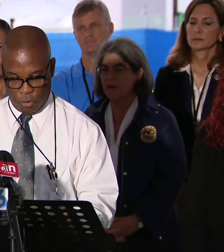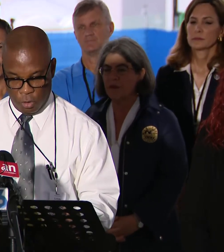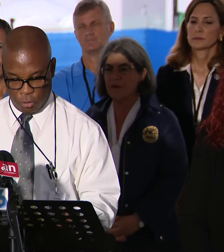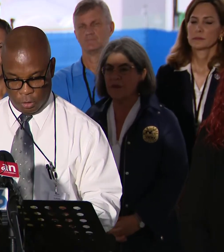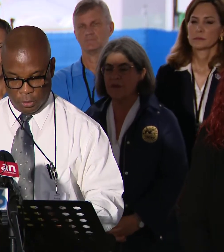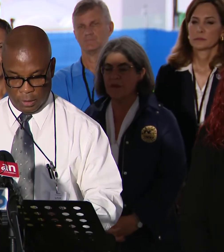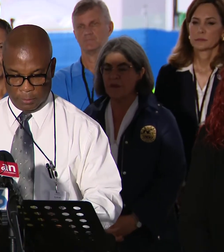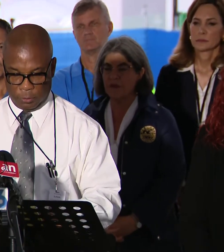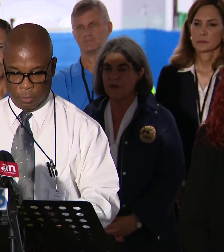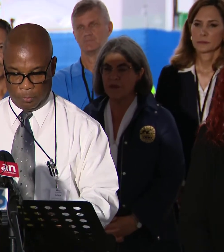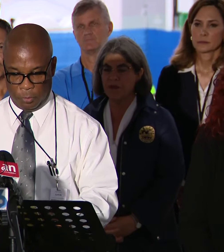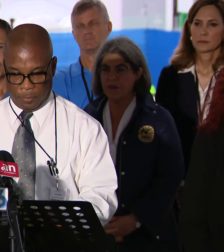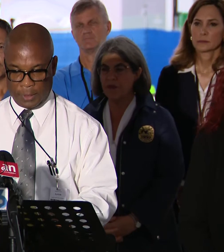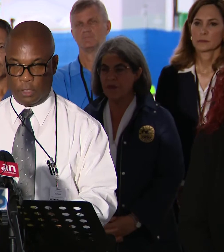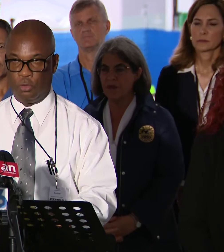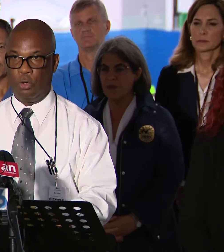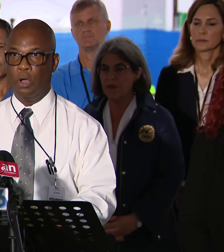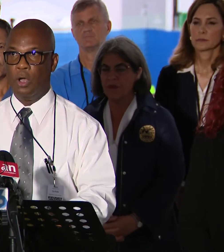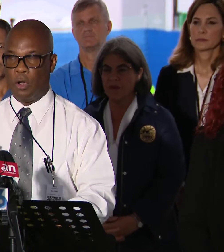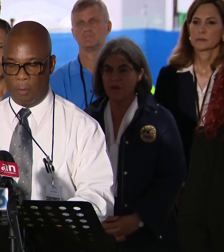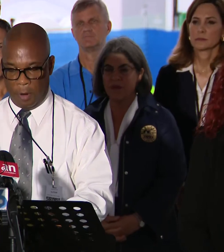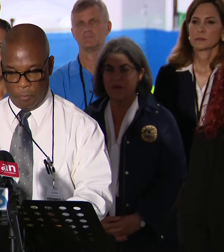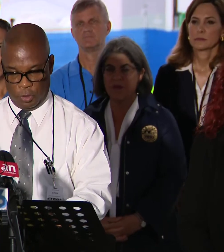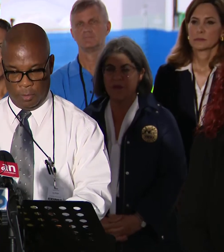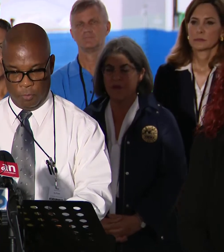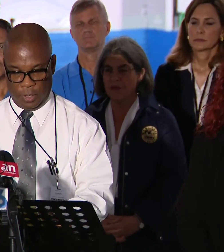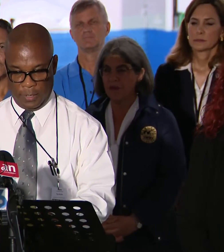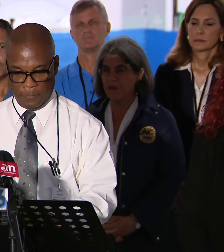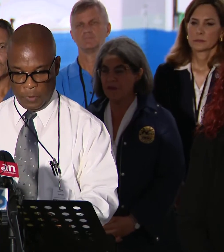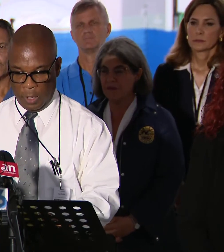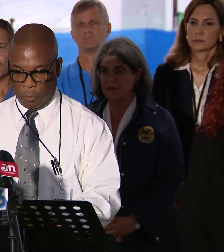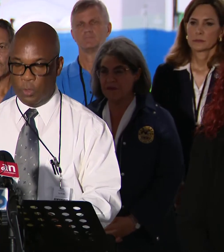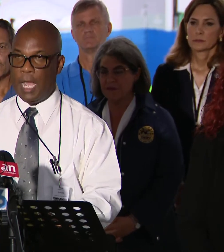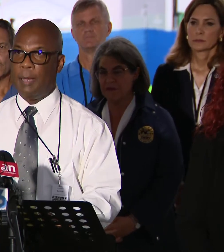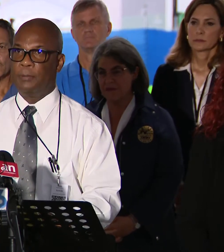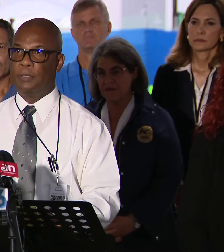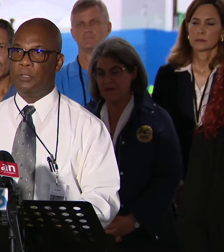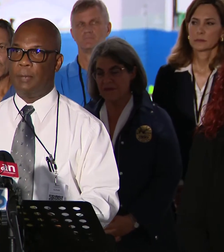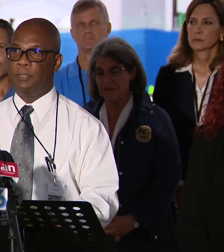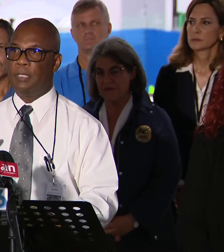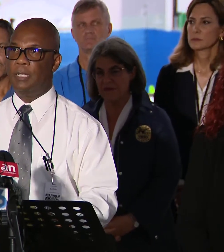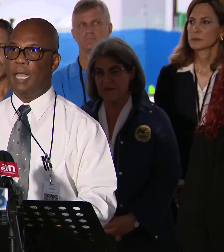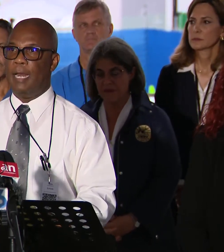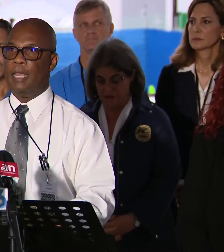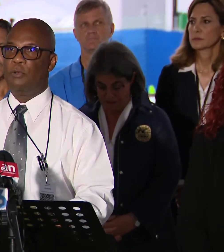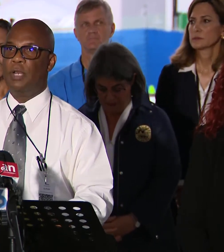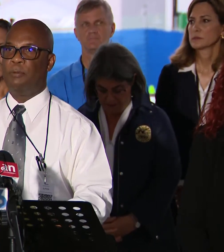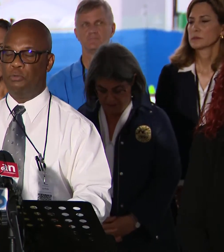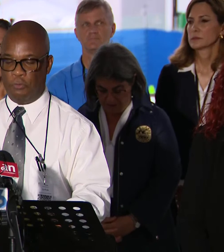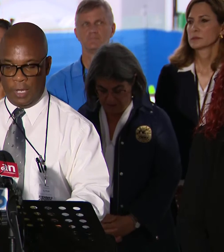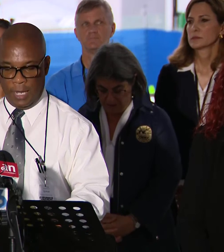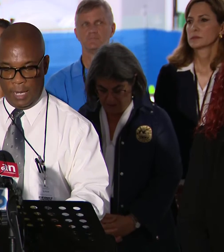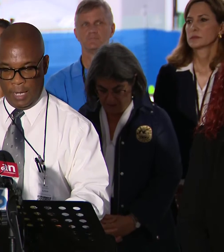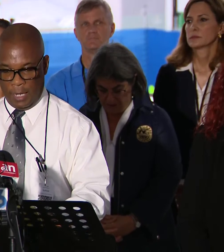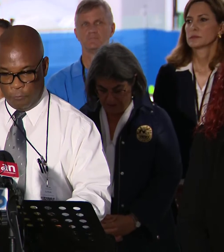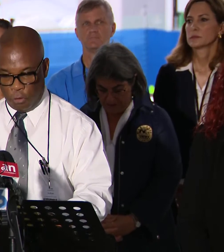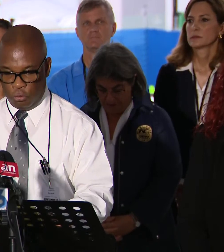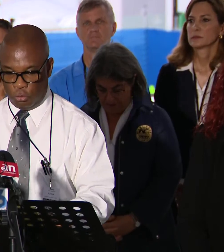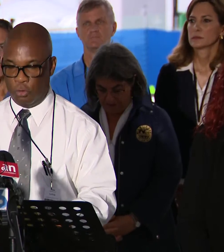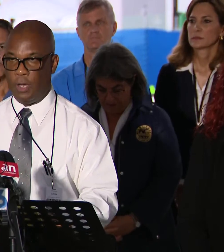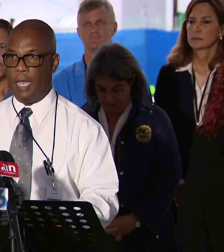aux familles de présence comme monde qui mourit. Nous avons signalé que nous avons